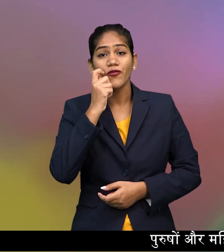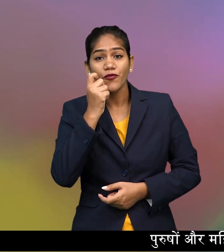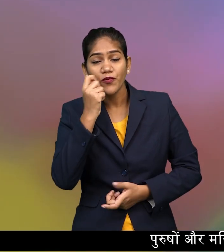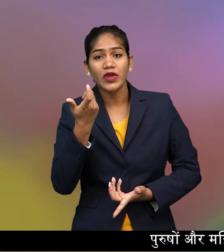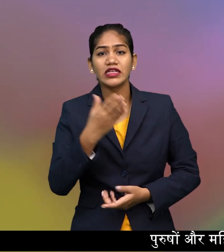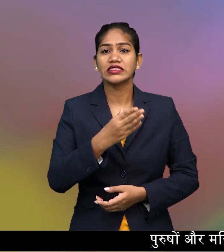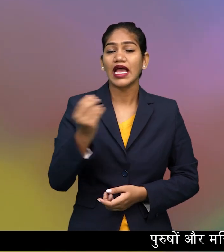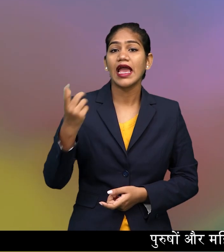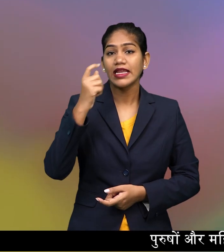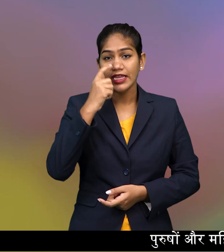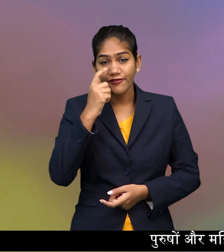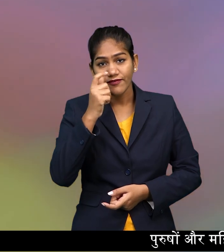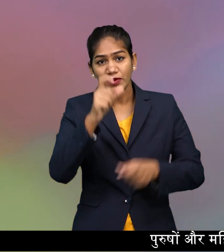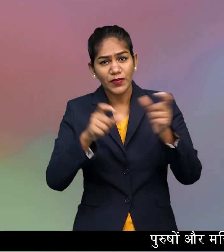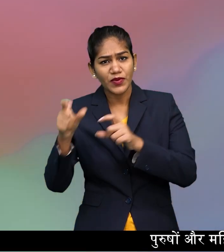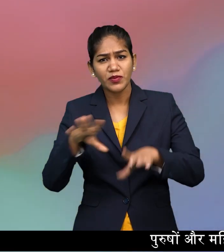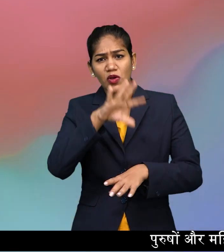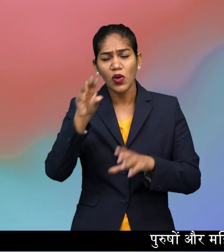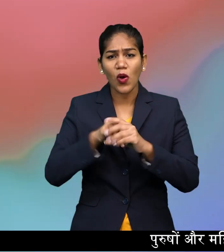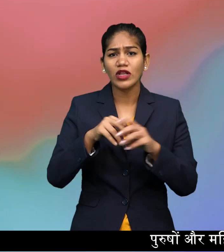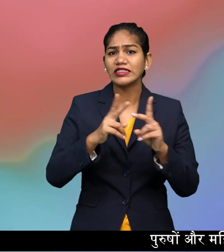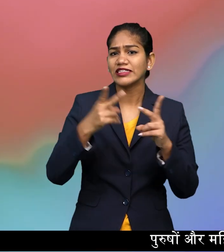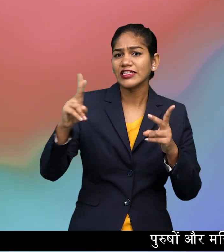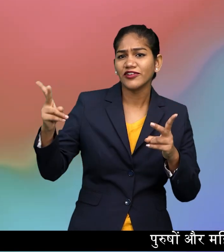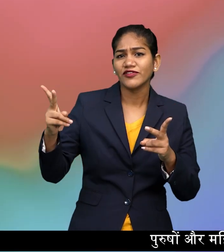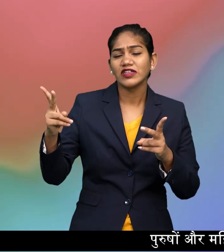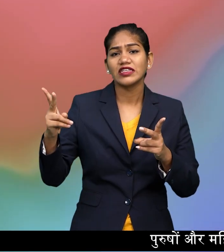पुरुषों और महिलाओं की संख्या को संदर्भित करती है।